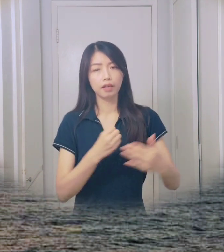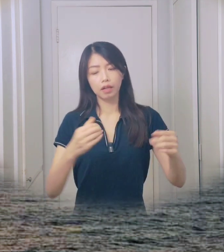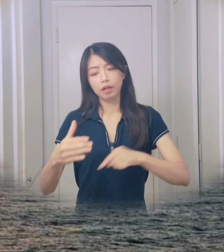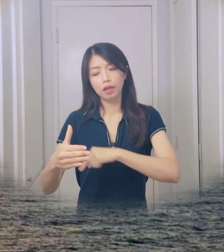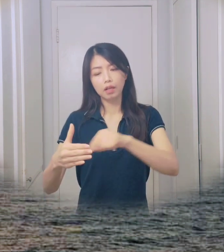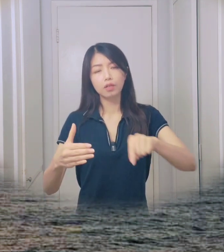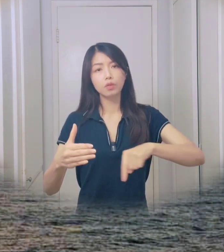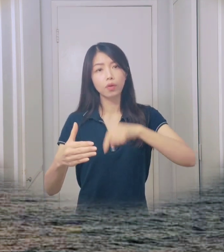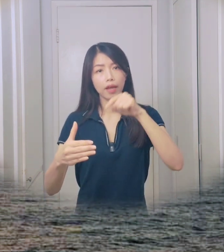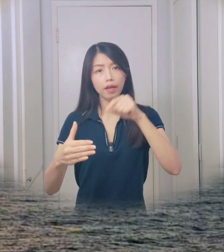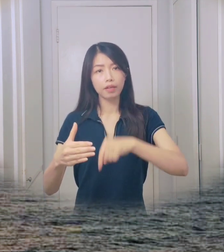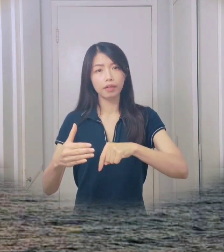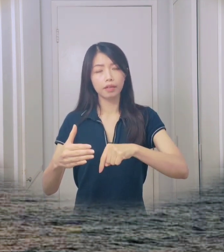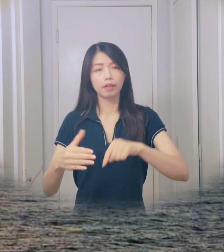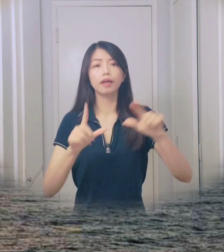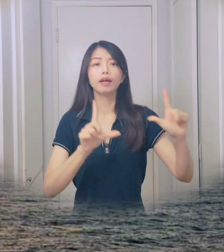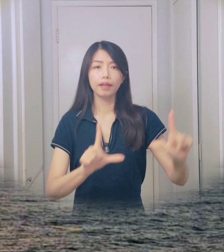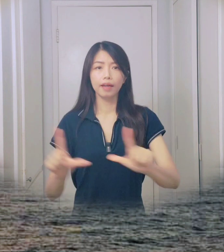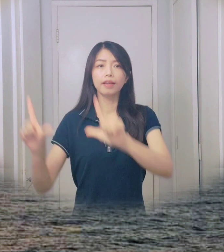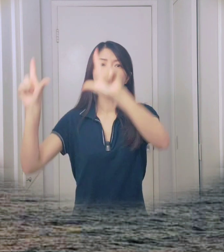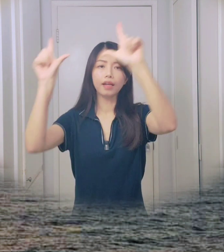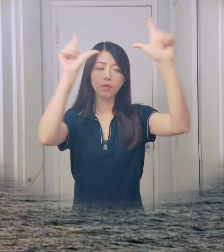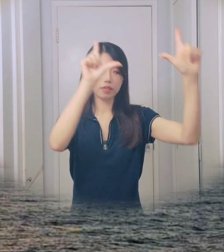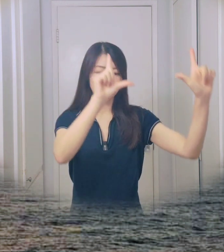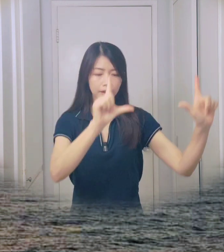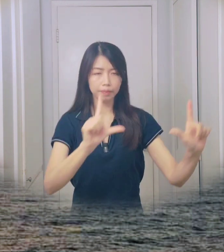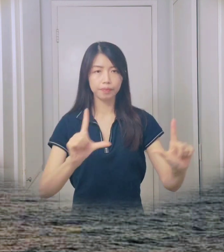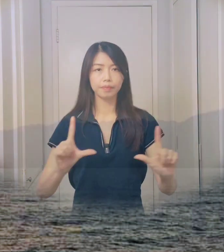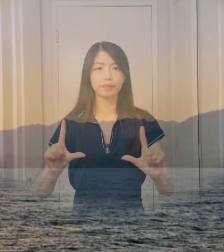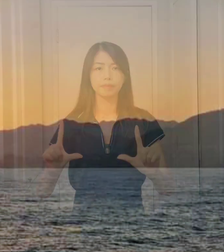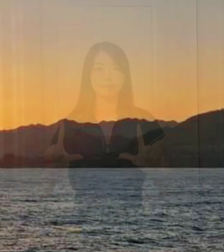은혜 속에 살고 있었네.